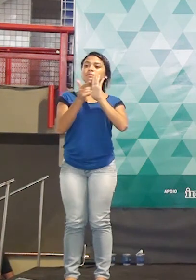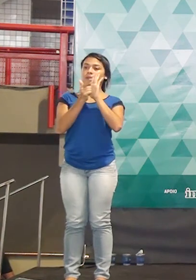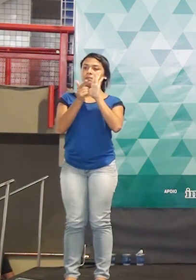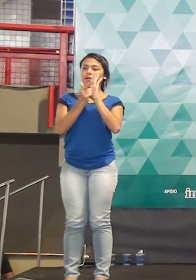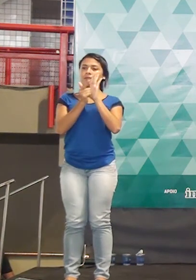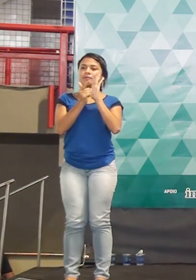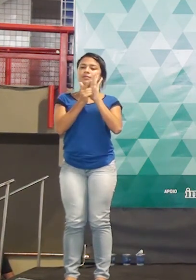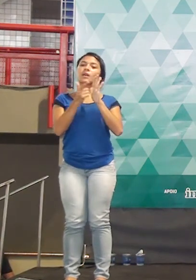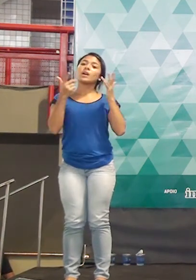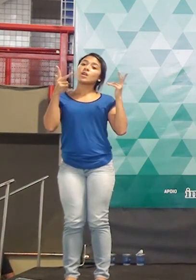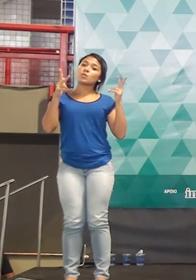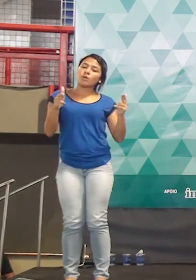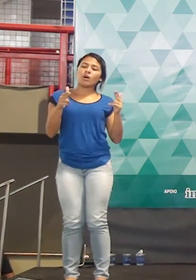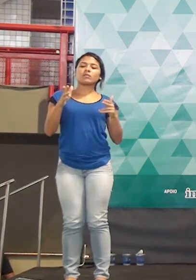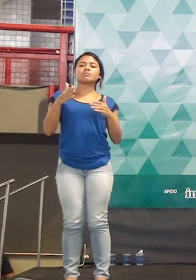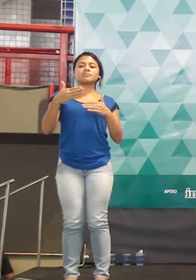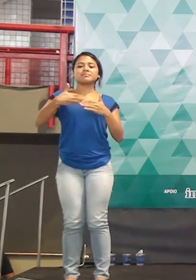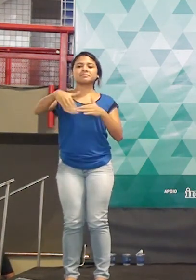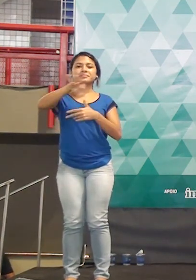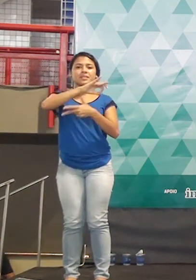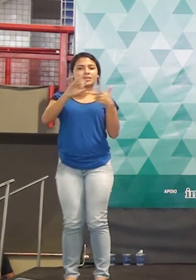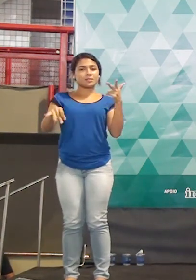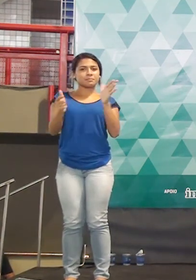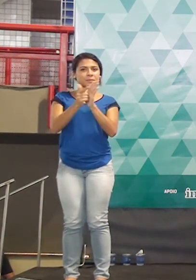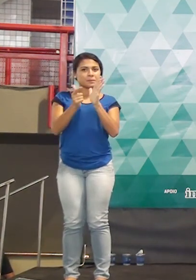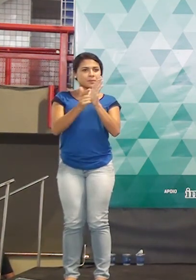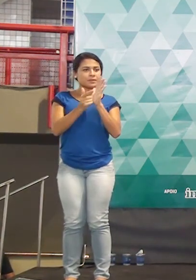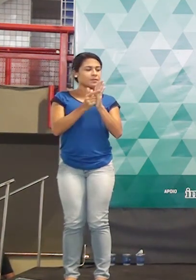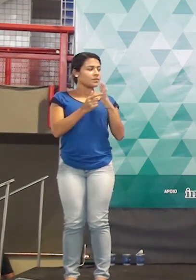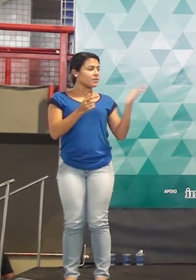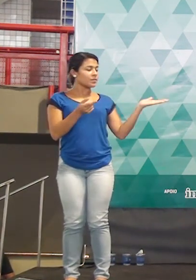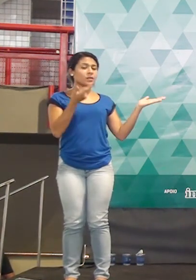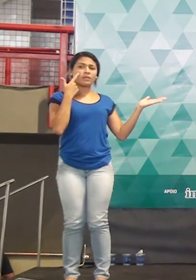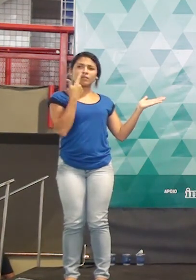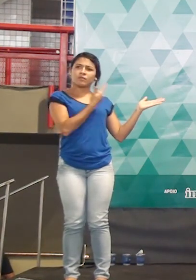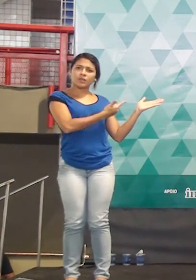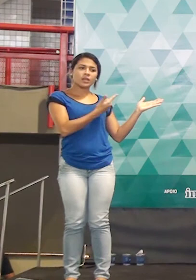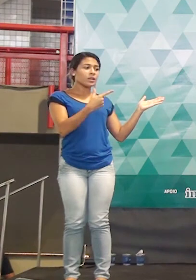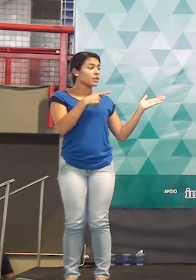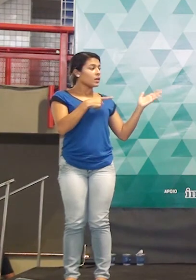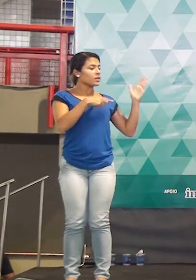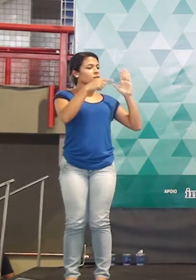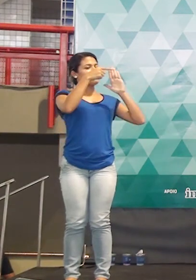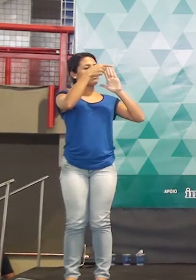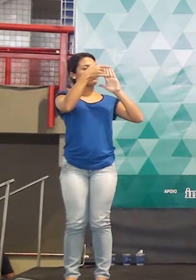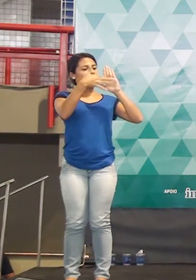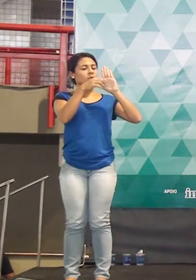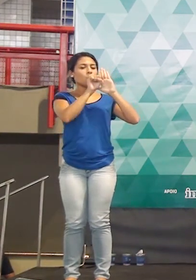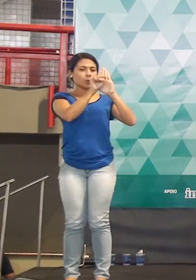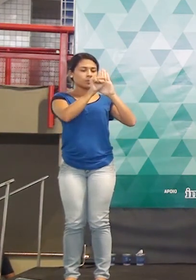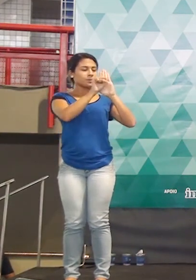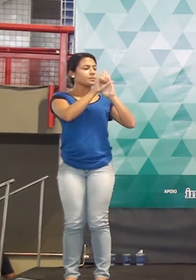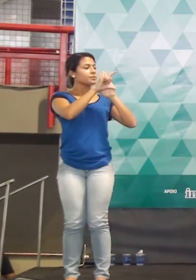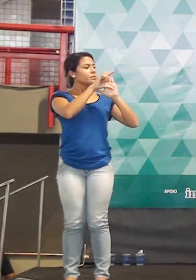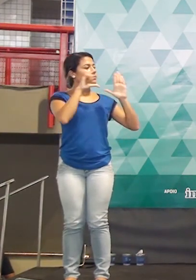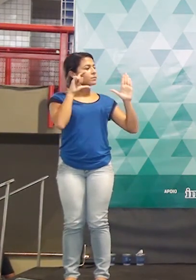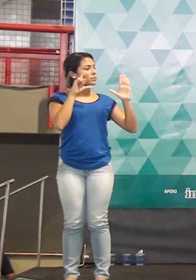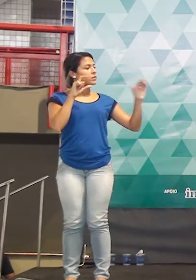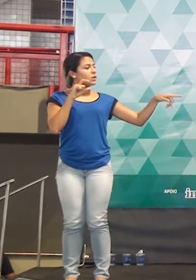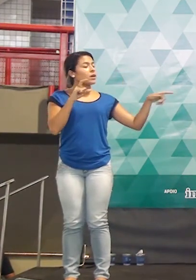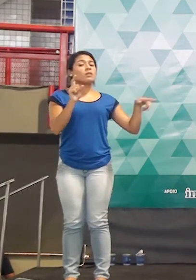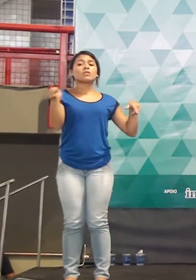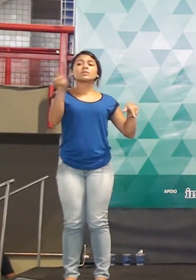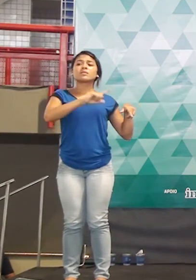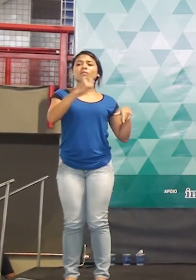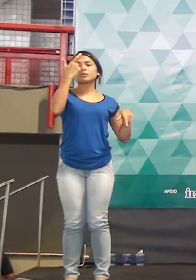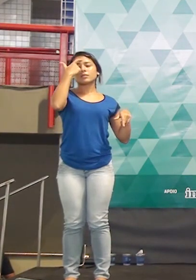Enem. Vocês estão vendo que para efeito de correção são 8 linhas. Vocês já estão